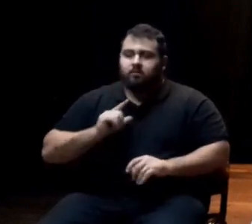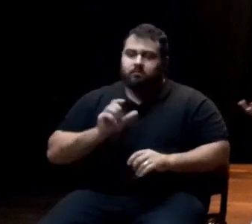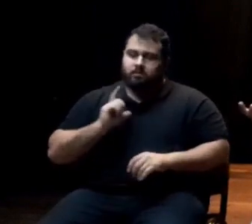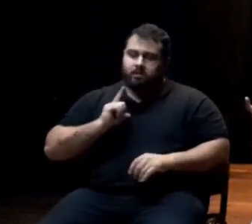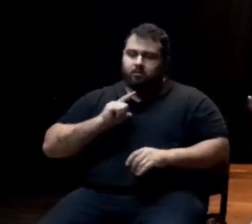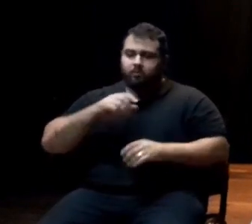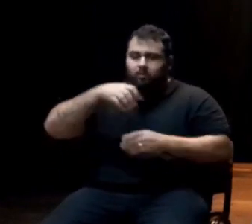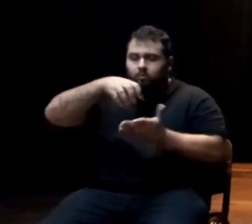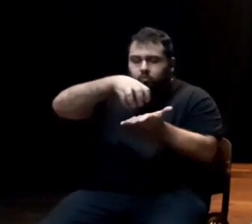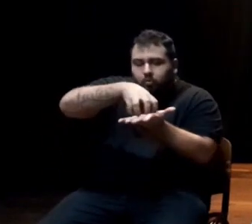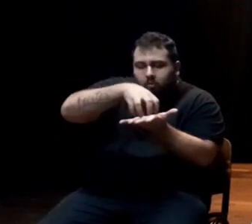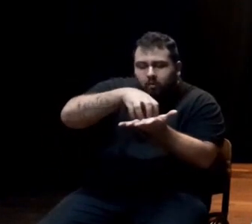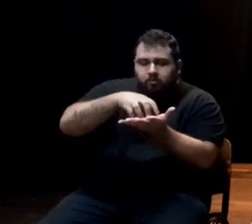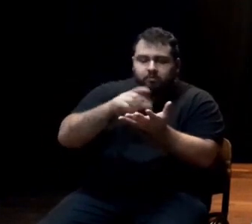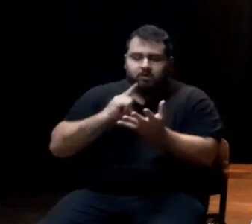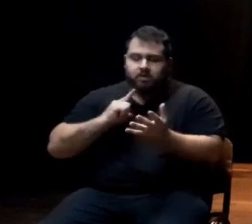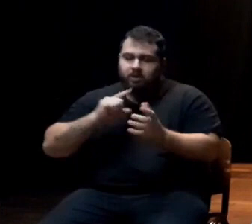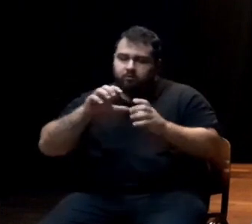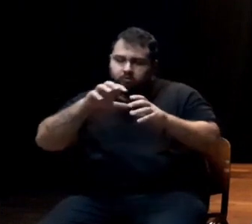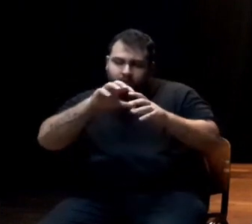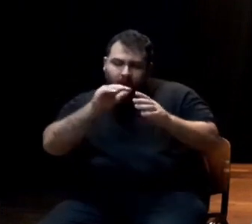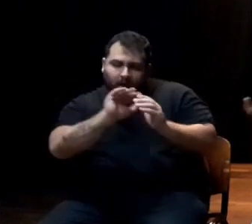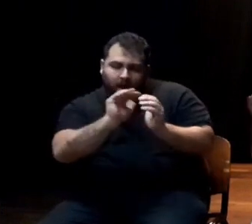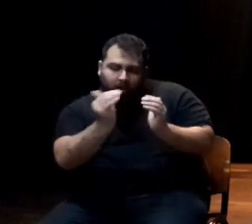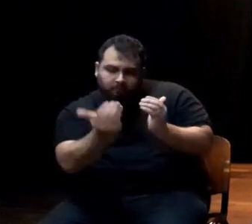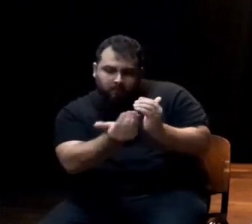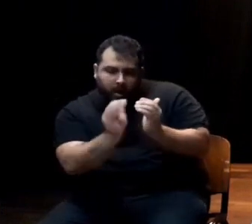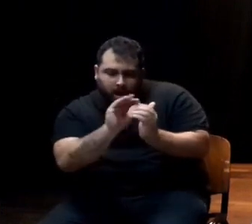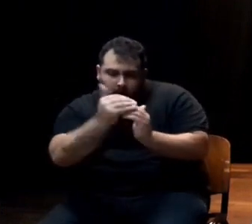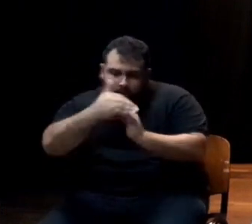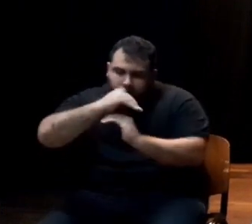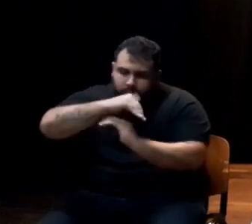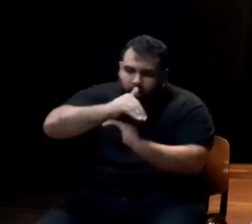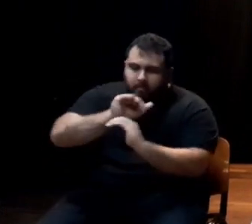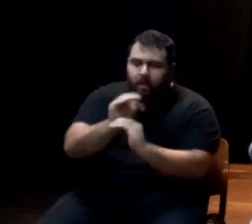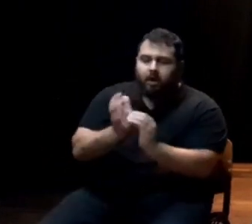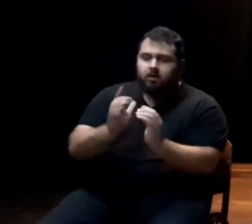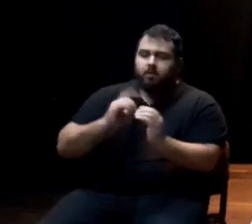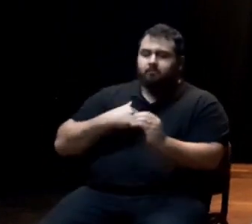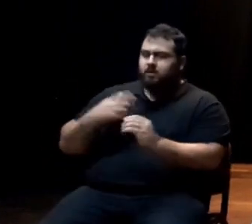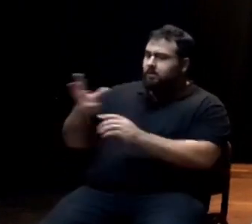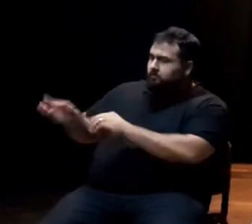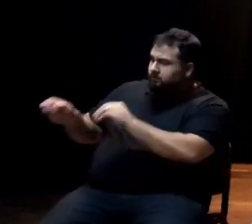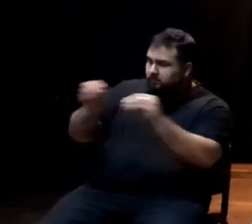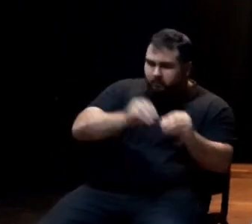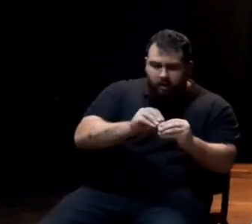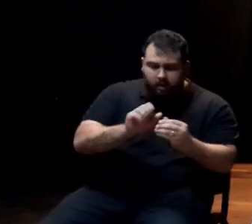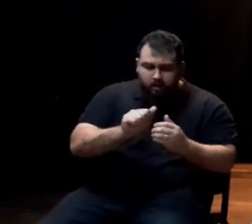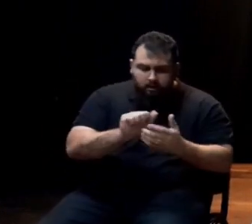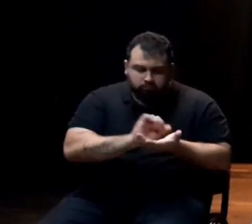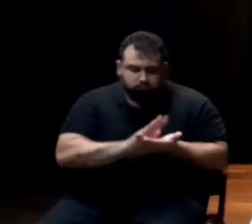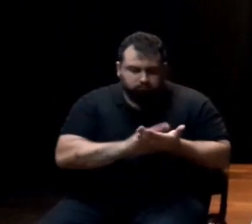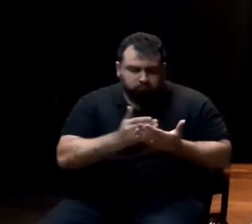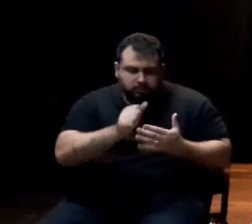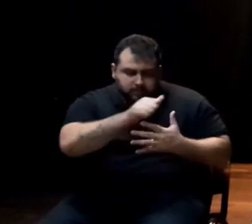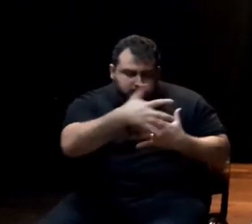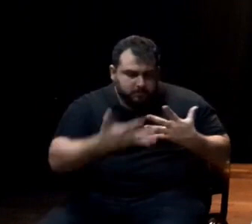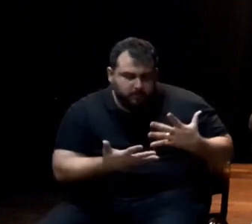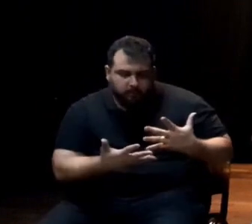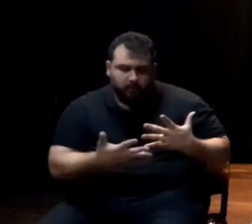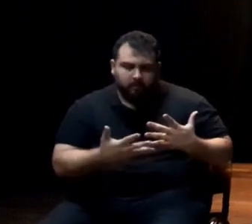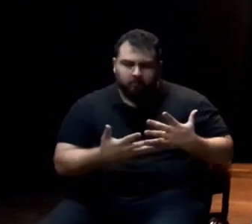as camadas em si. Como é que eu trago isso para a língua de sinais a partir de uma forma que fique